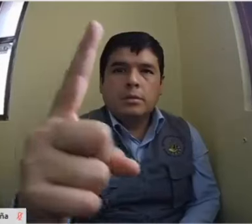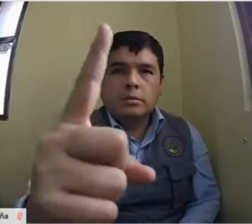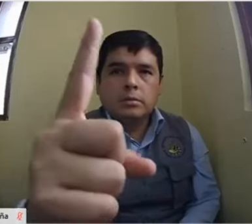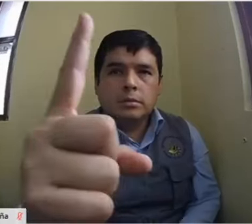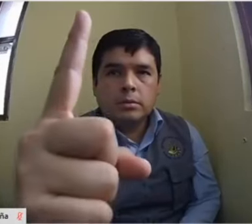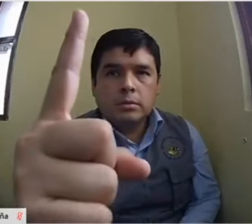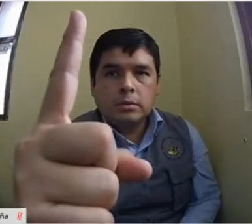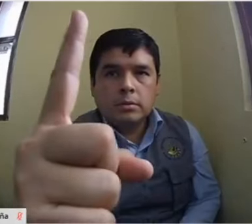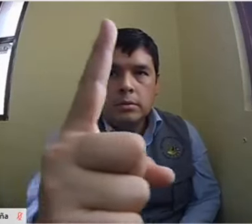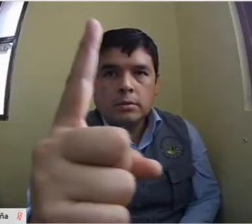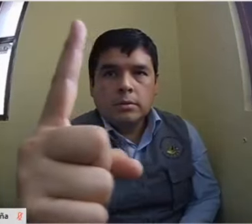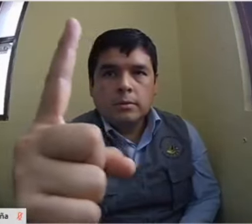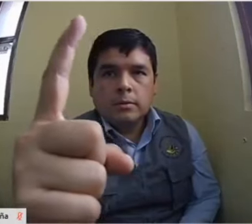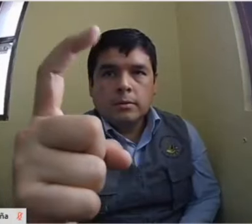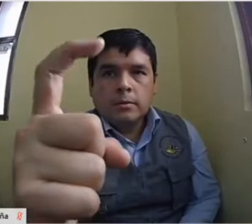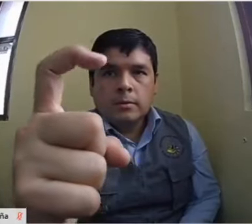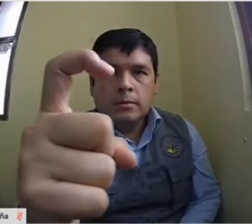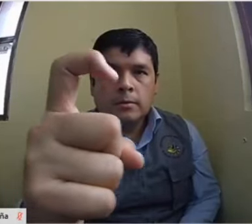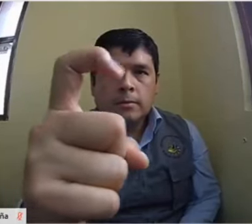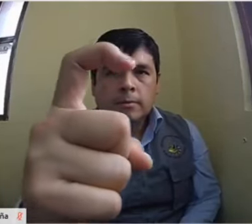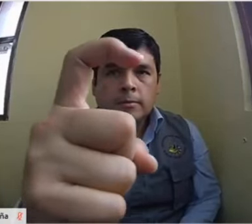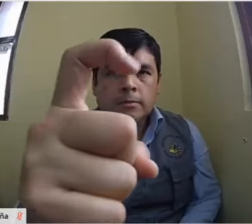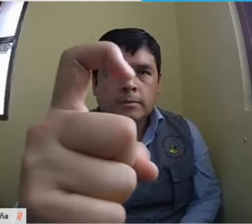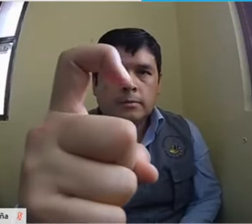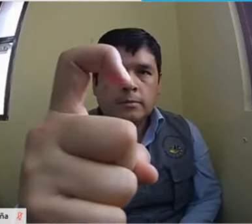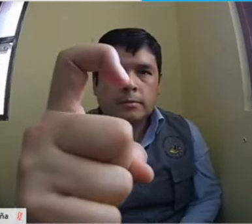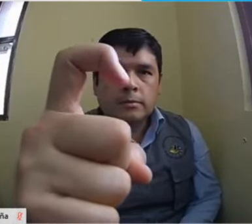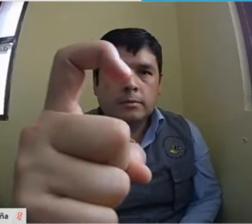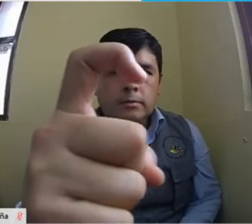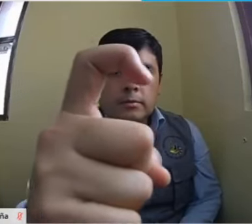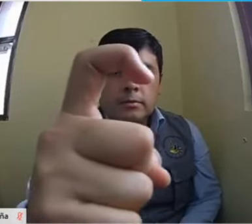La X con el índice